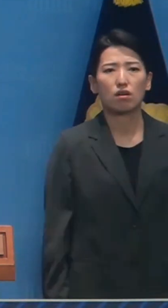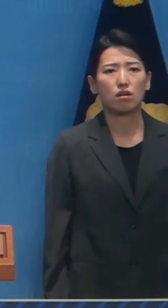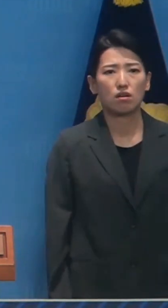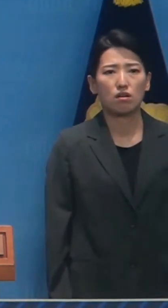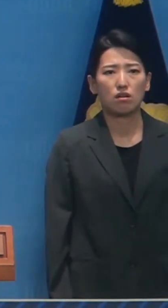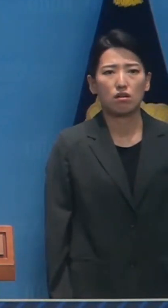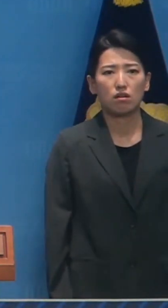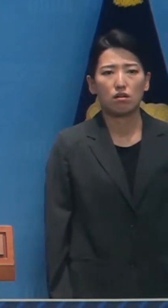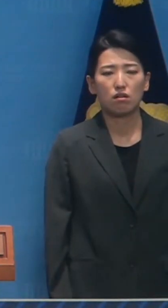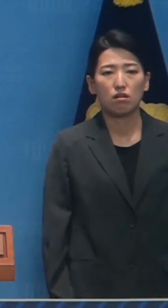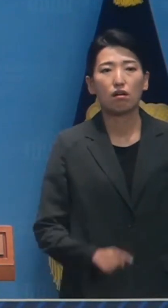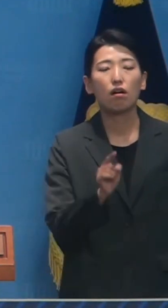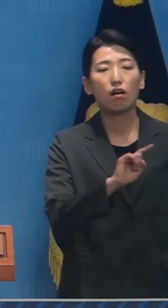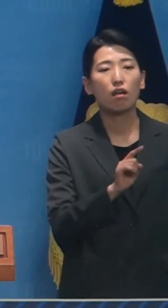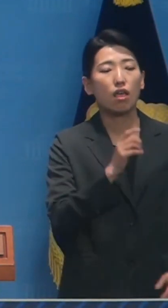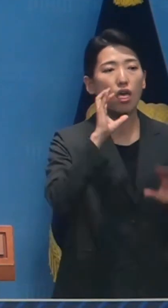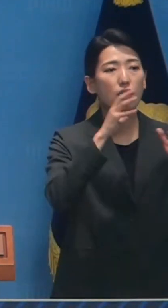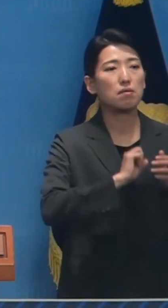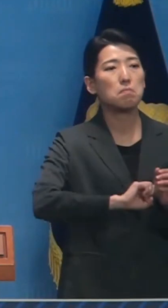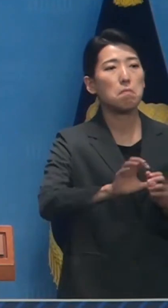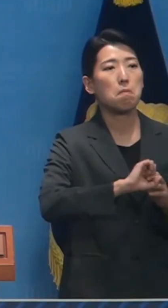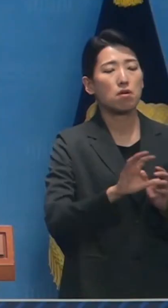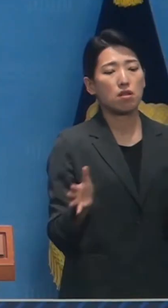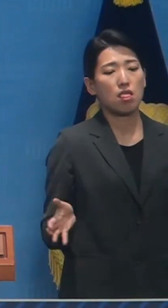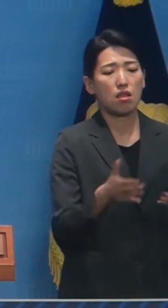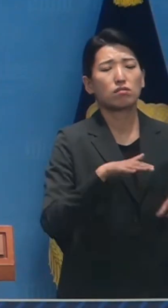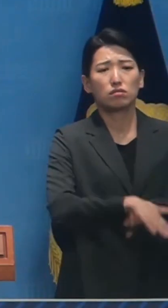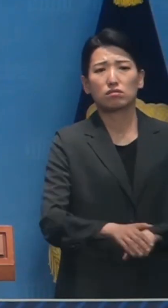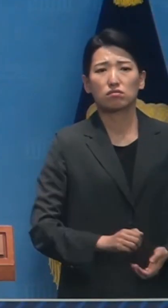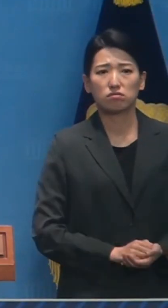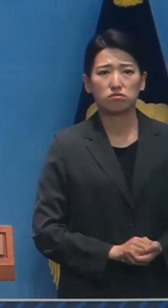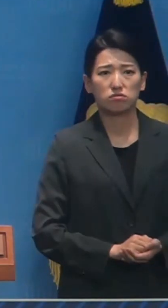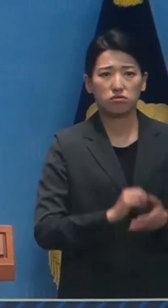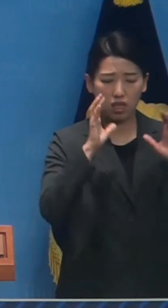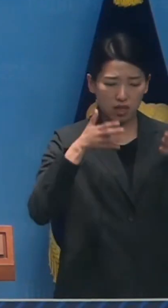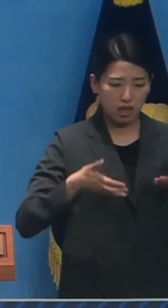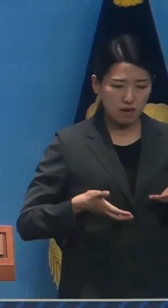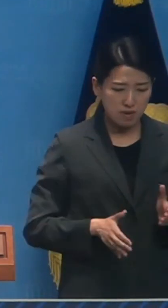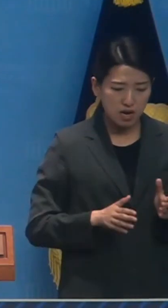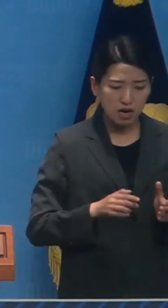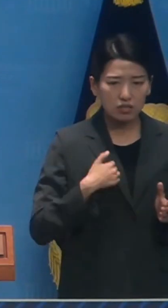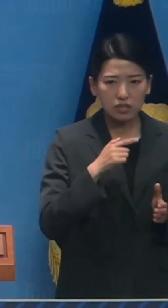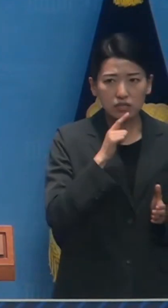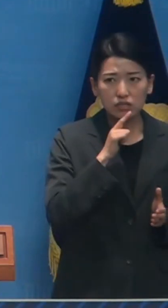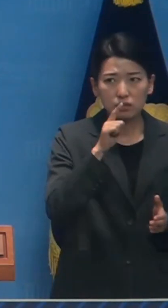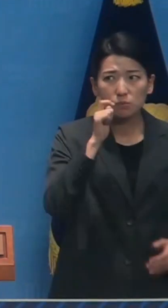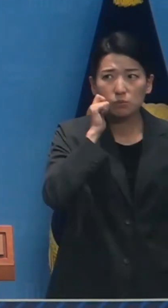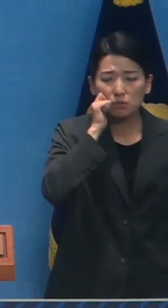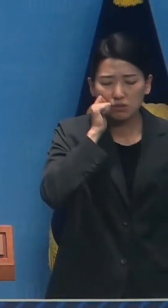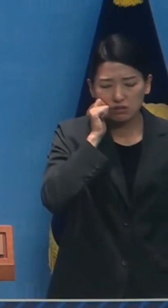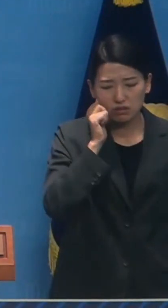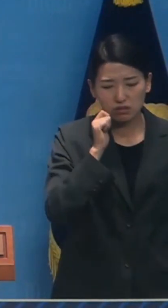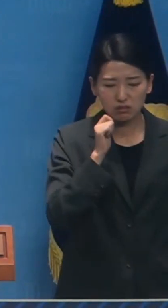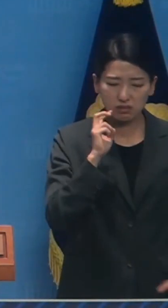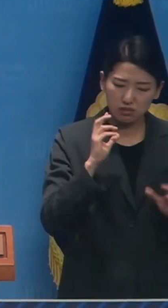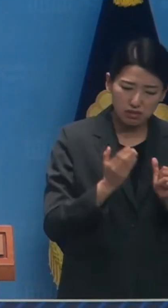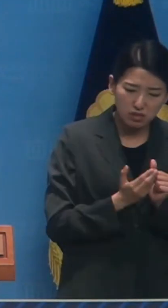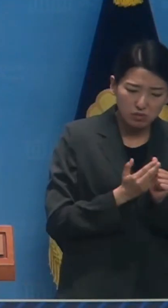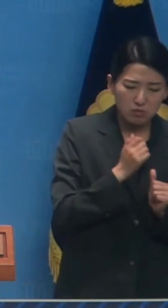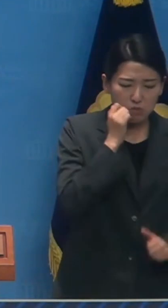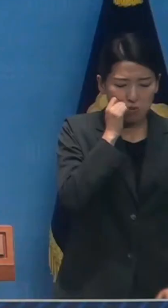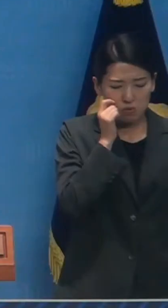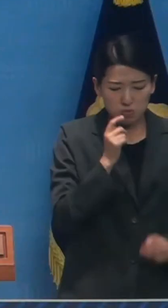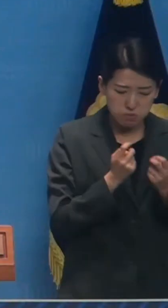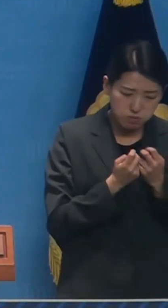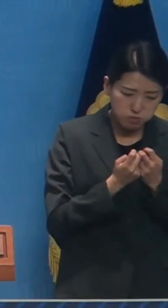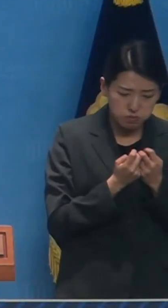조장합니다. 유기를 조장하지 말고 출생 신고가 어렵고 양육이 어려운 부모를 도와서 원가적 양육을